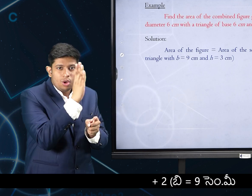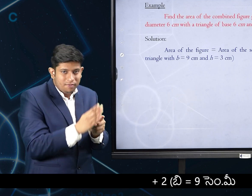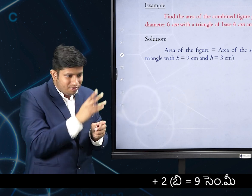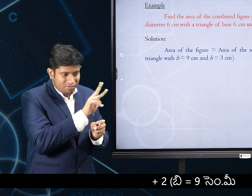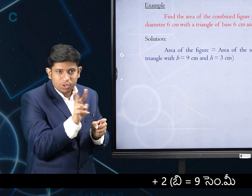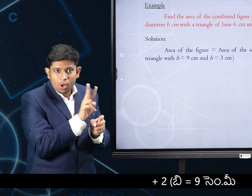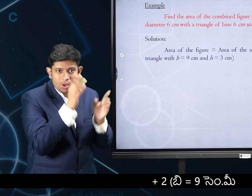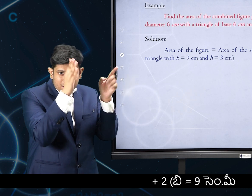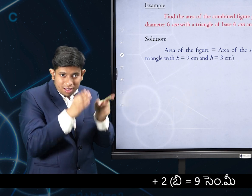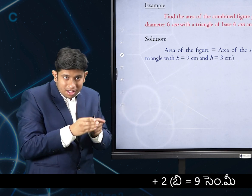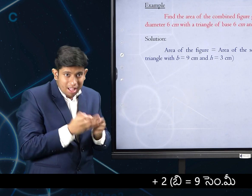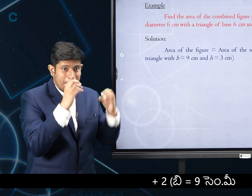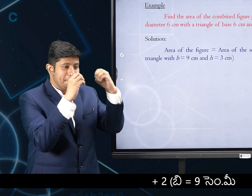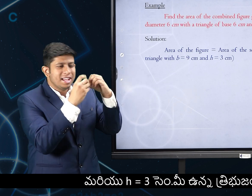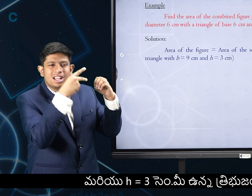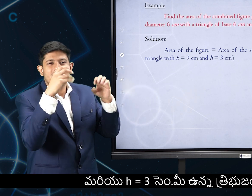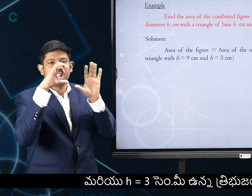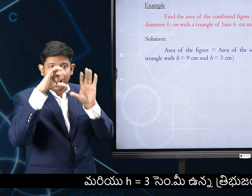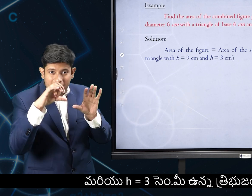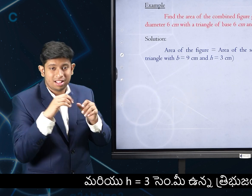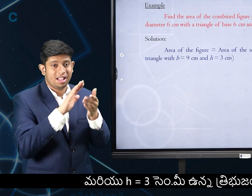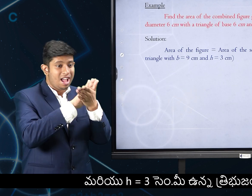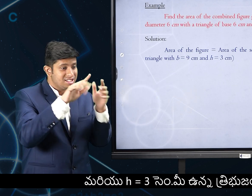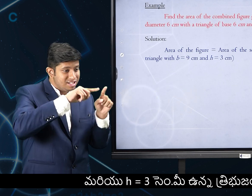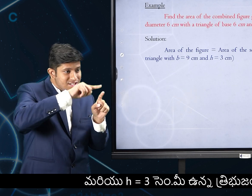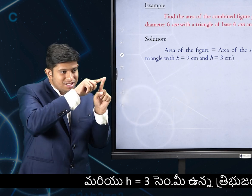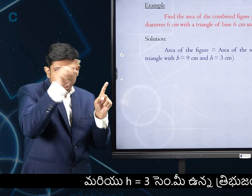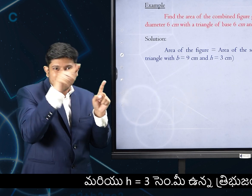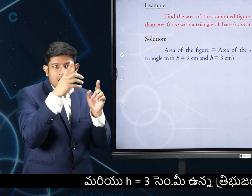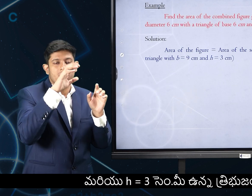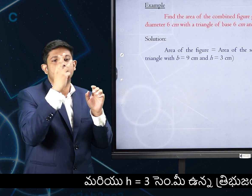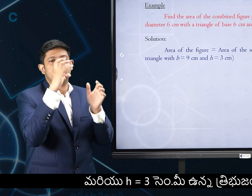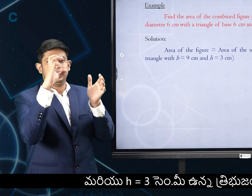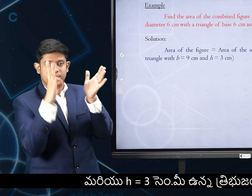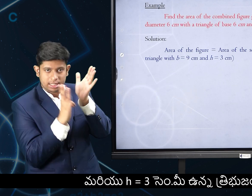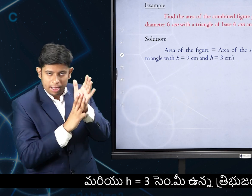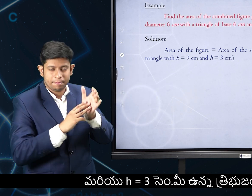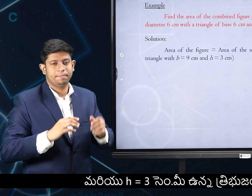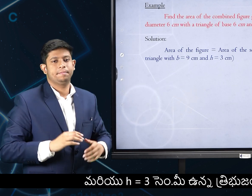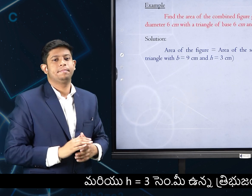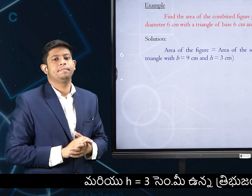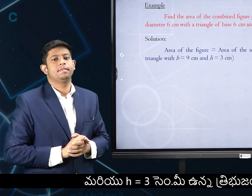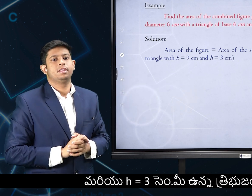9 సెంటీమీటర్లు మరియు h 3 సెంటీమీటర్లు ఉన్న త్రిభుజ వైశాల్యం.